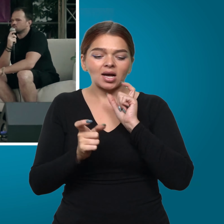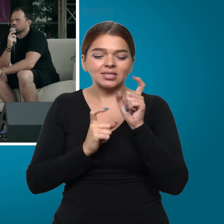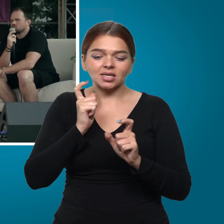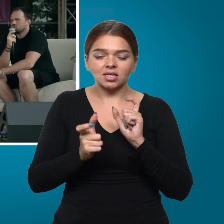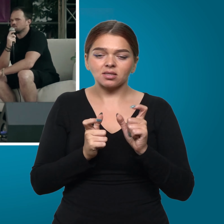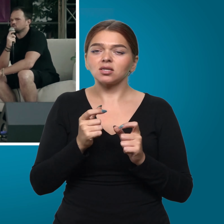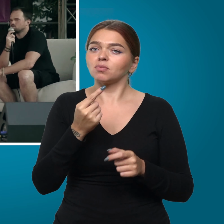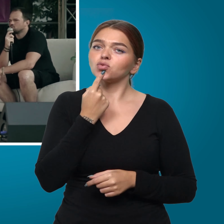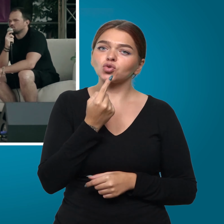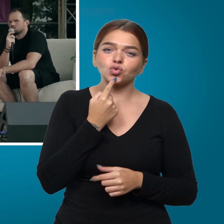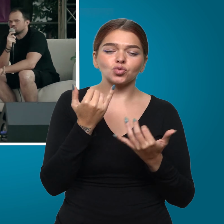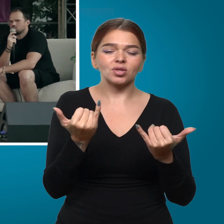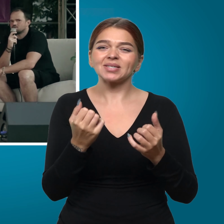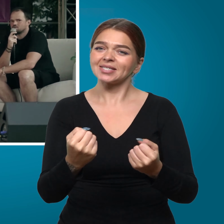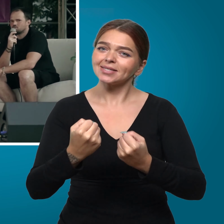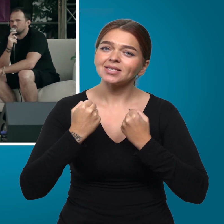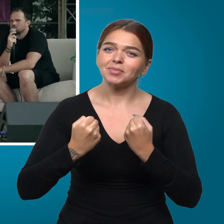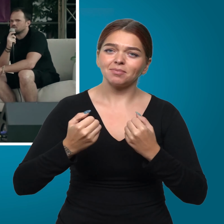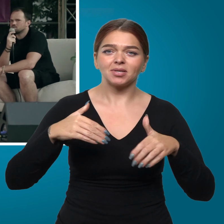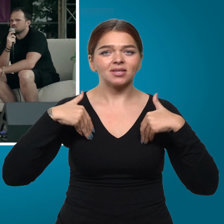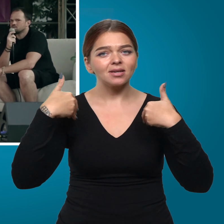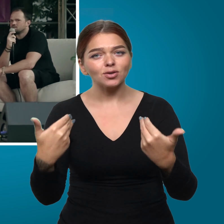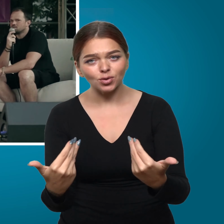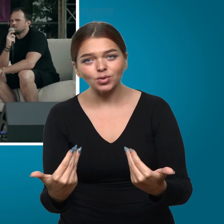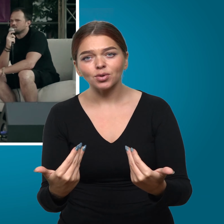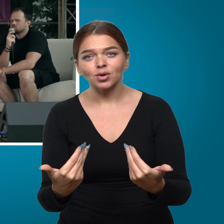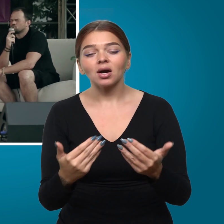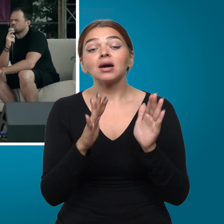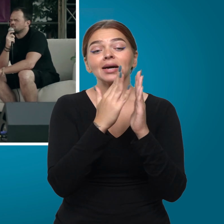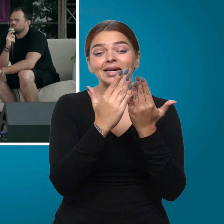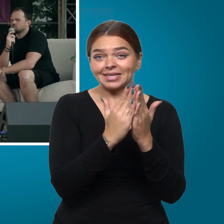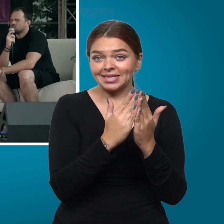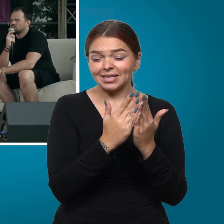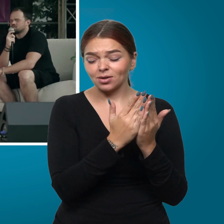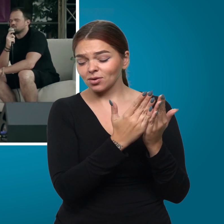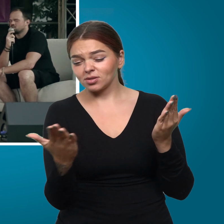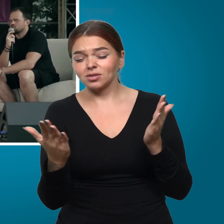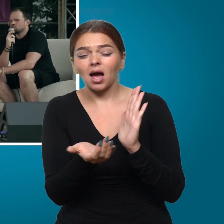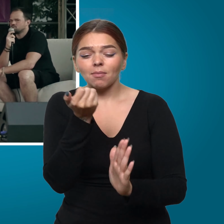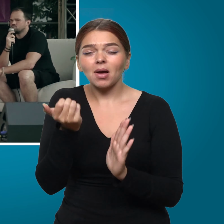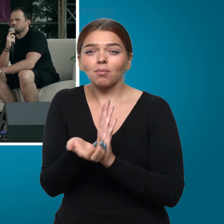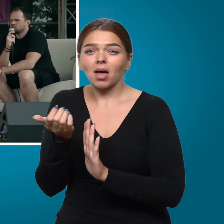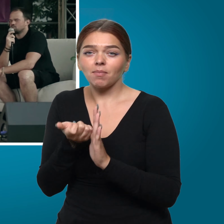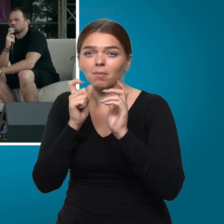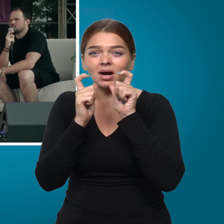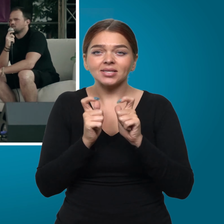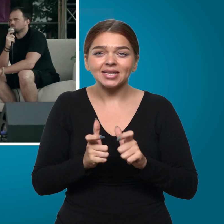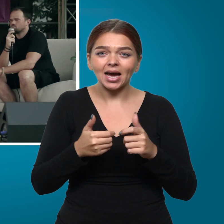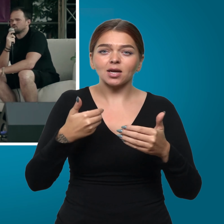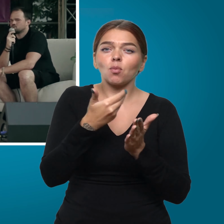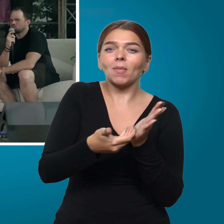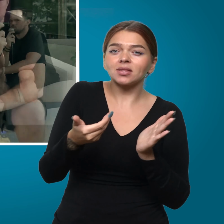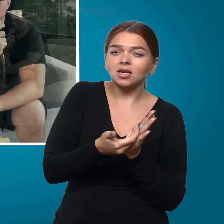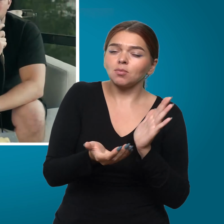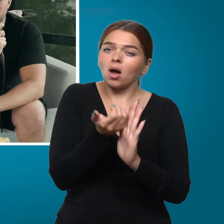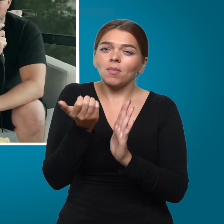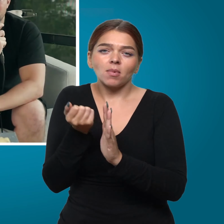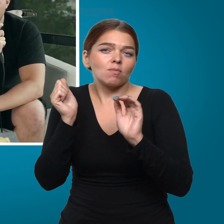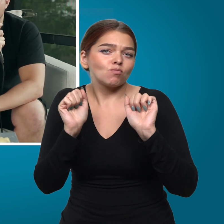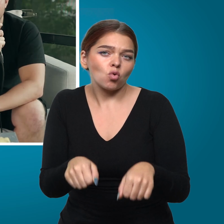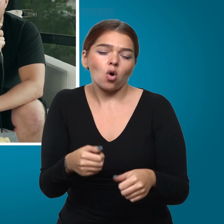ir aš dabar labai užjaučiu ir jums tiesiog stiprybės, ir šiaip žinokit, knygose galite rasti tiek daug gerų atsakymų ir patarimų, kaip